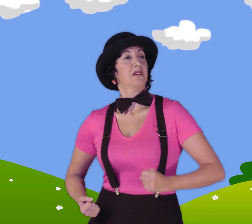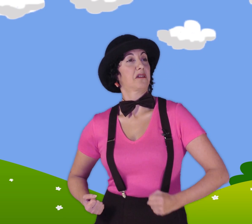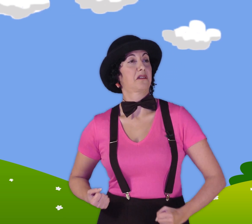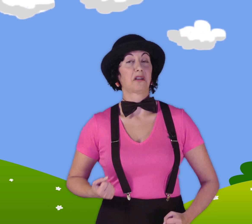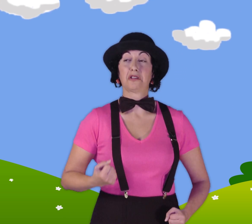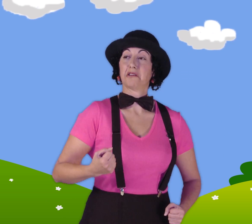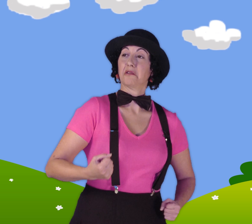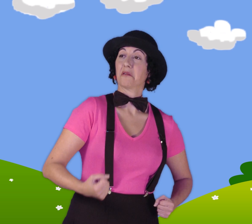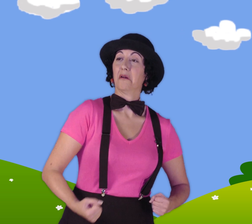¡Oh!